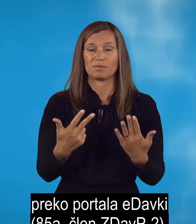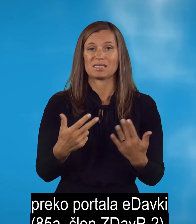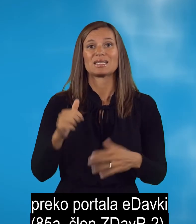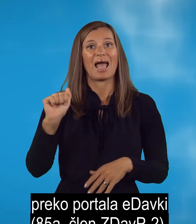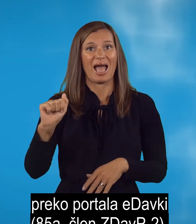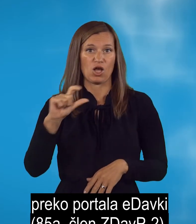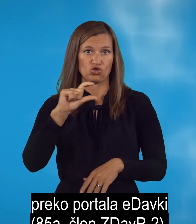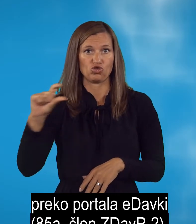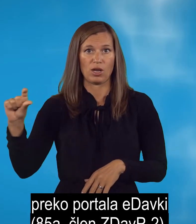85.a člen